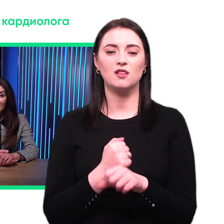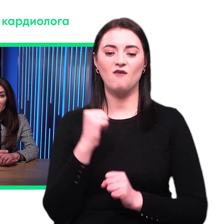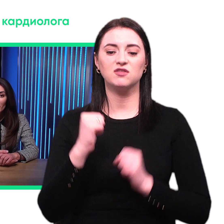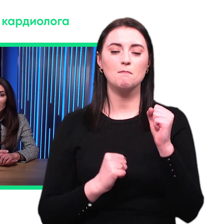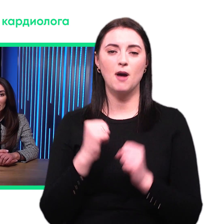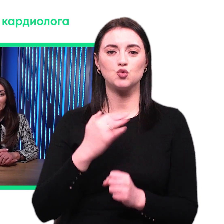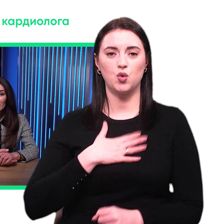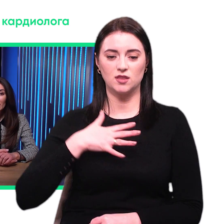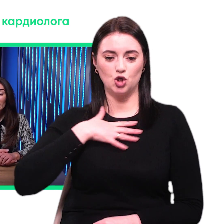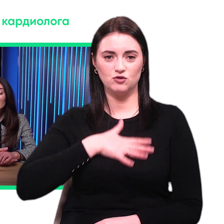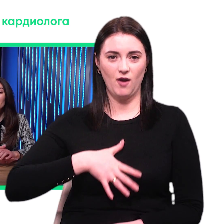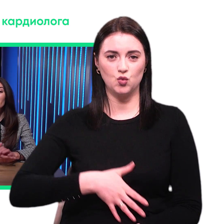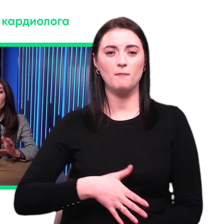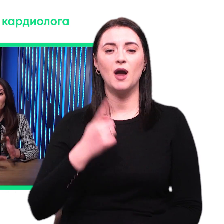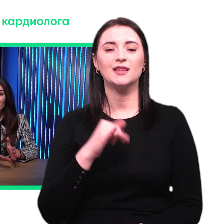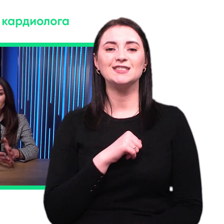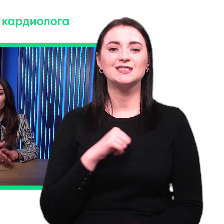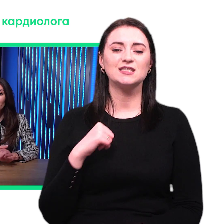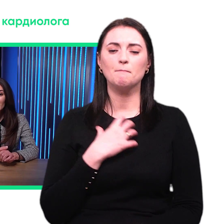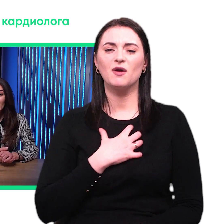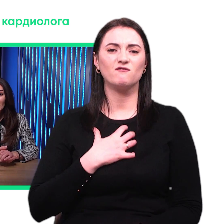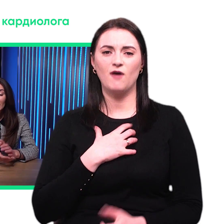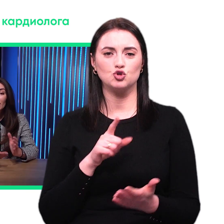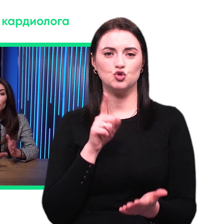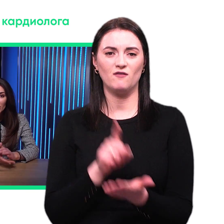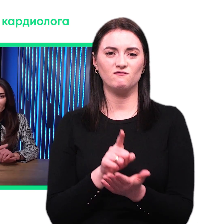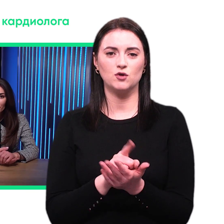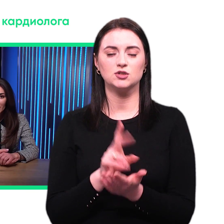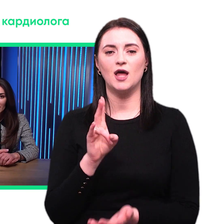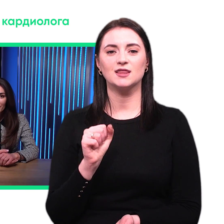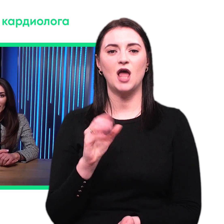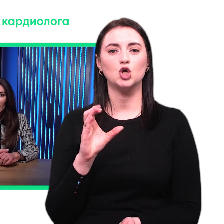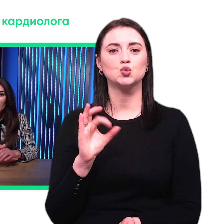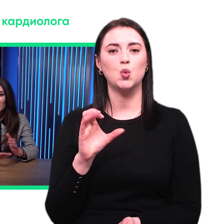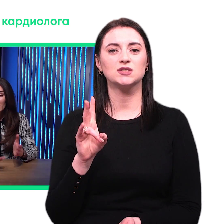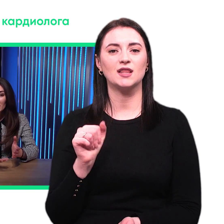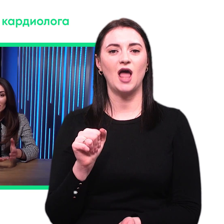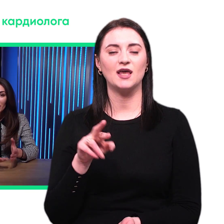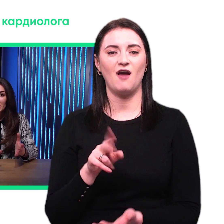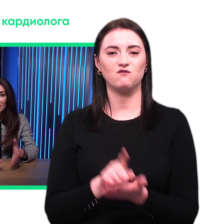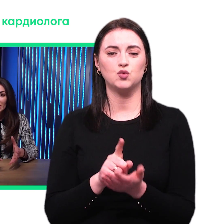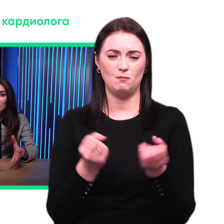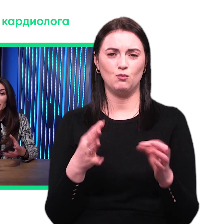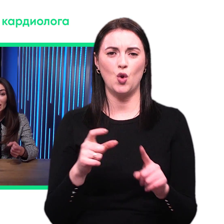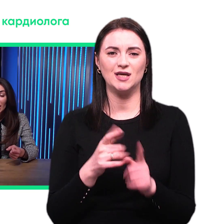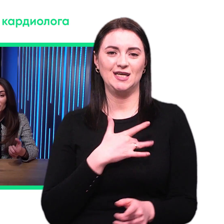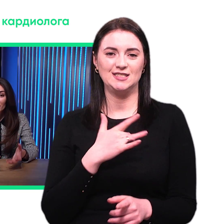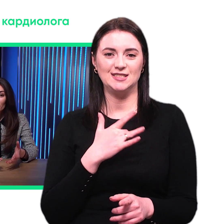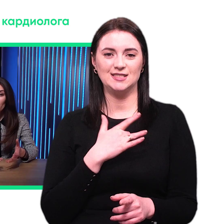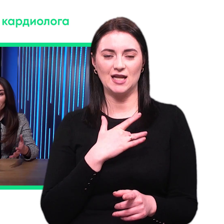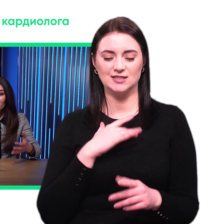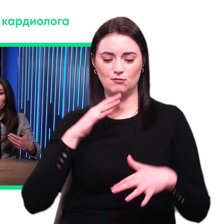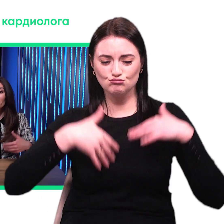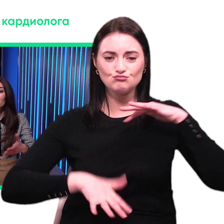нашего организма и одна из самых важных его функций – насосная функция. Простыми словами, сердце